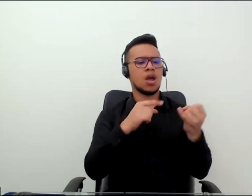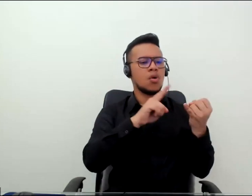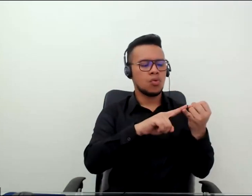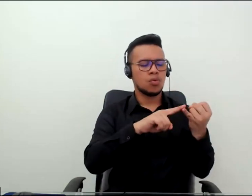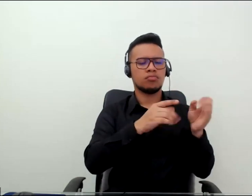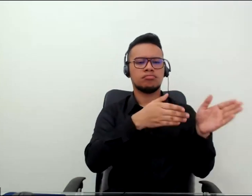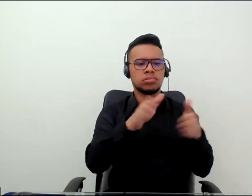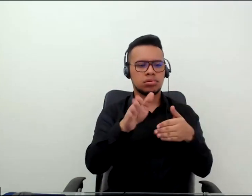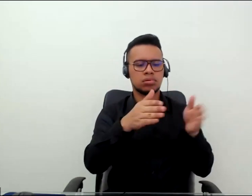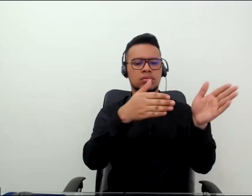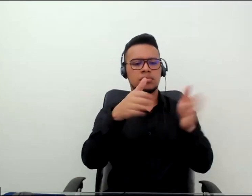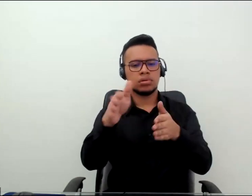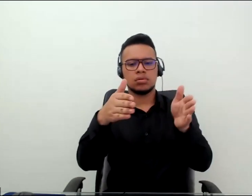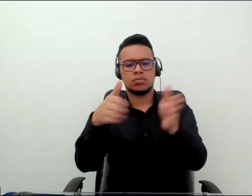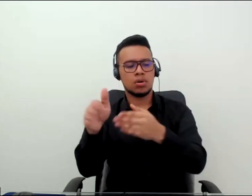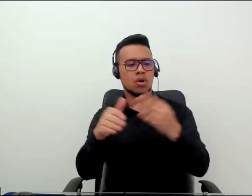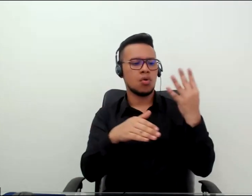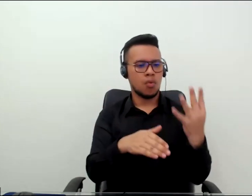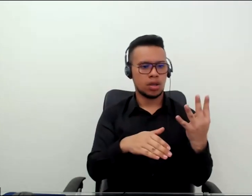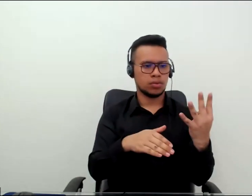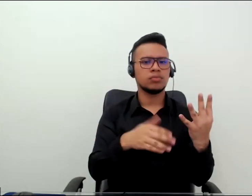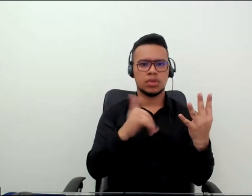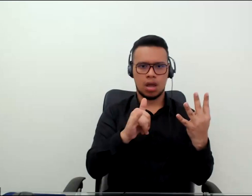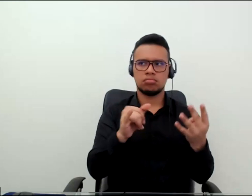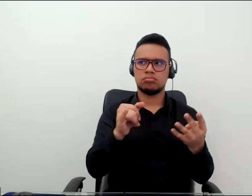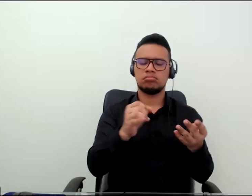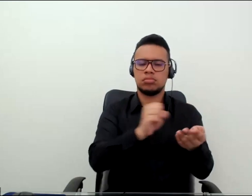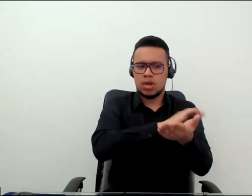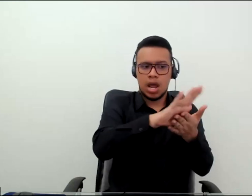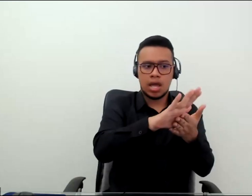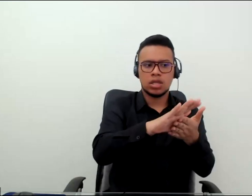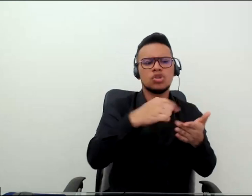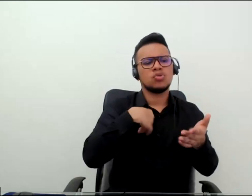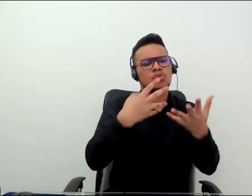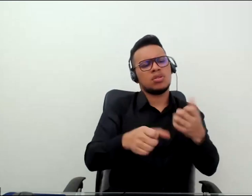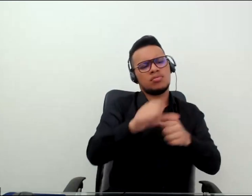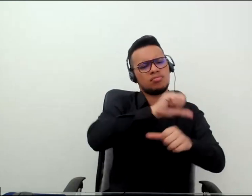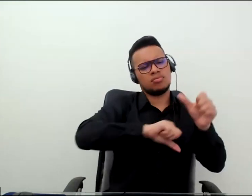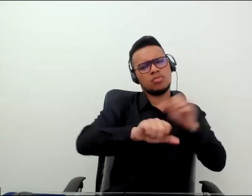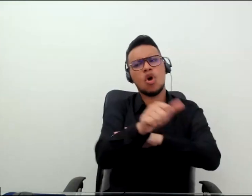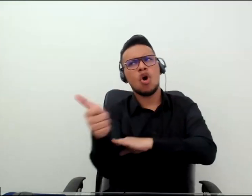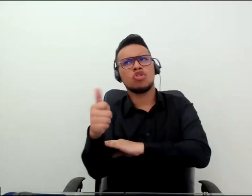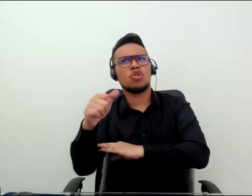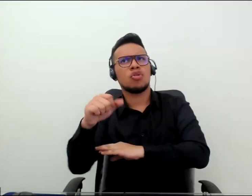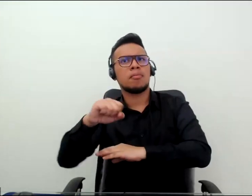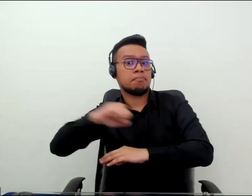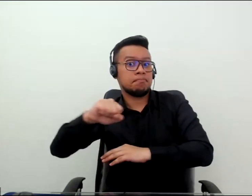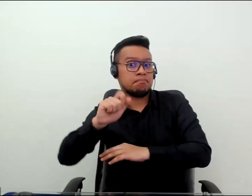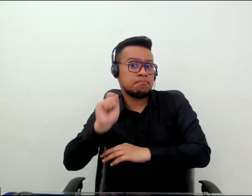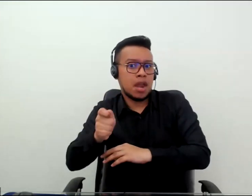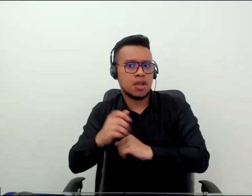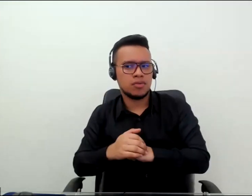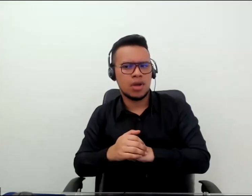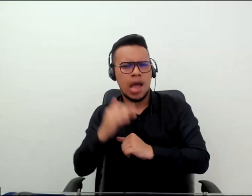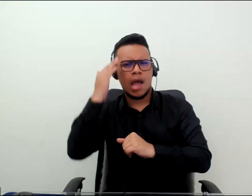y me voy a cambiar a derecho entonces deben tener presente que yo ya he utilizado cuatro periodos